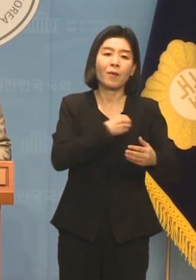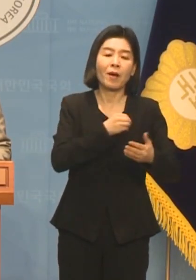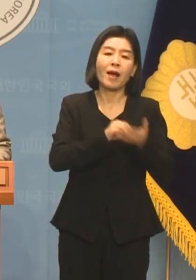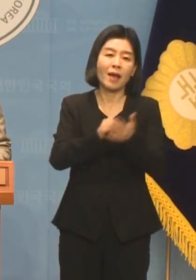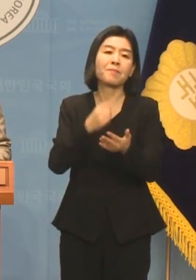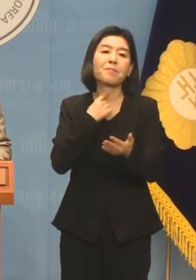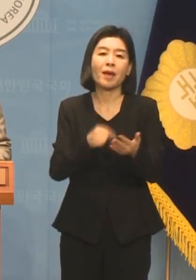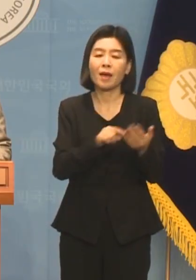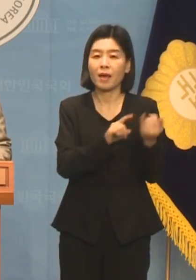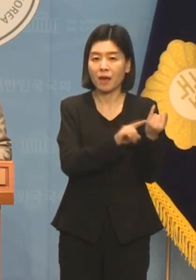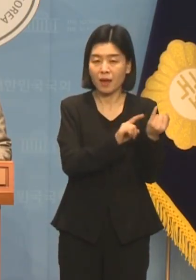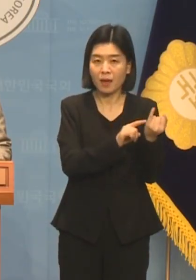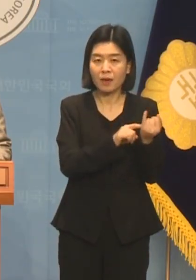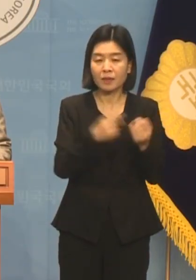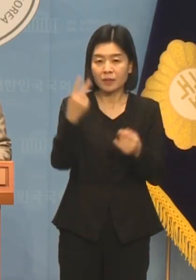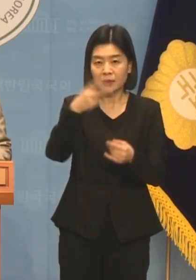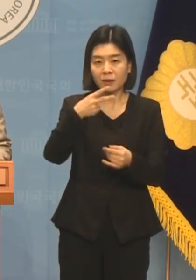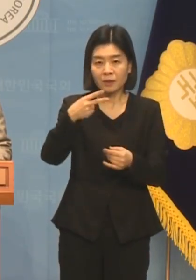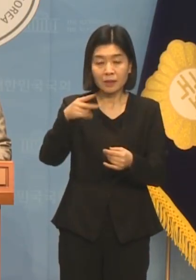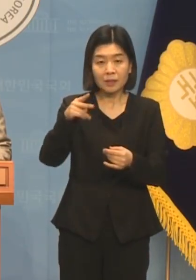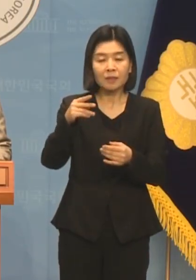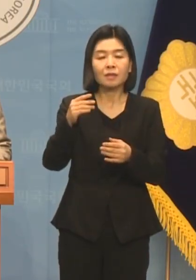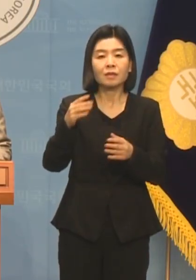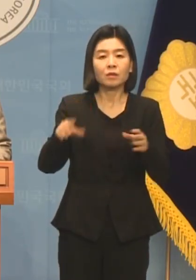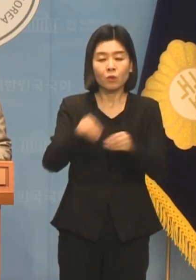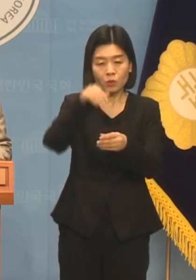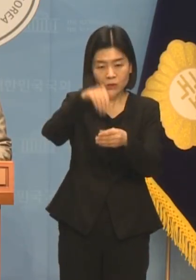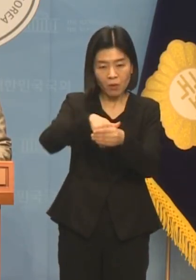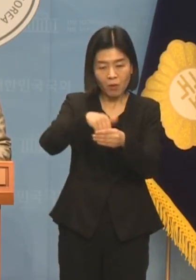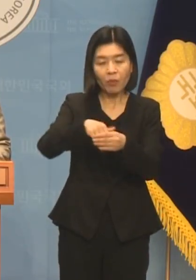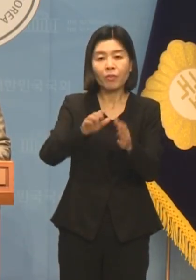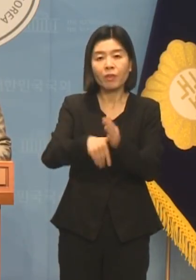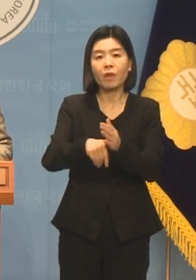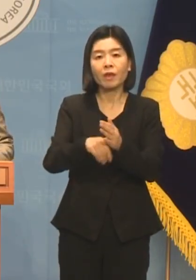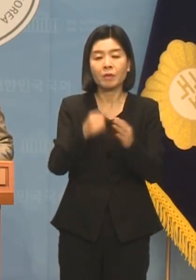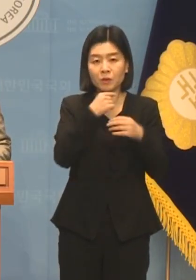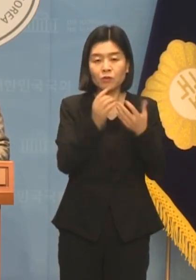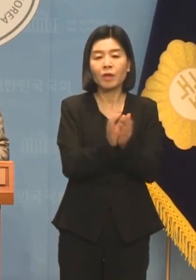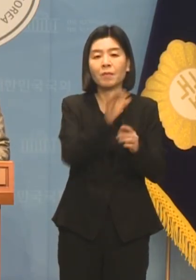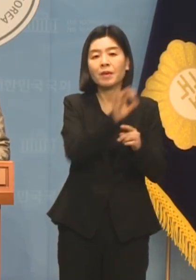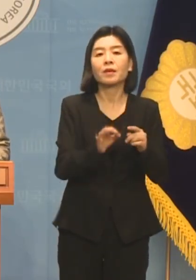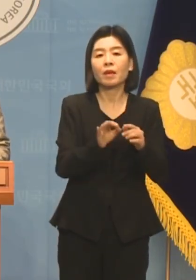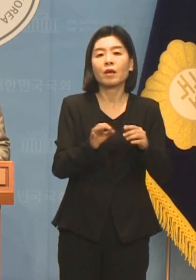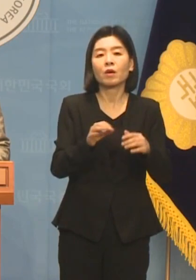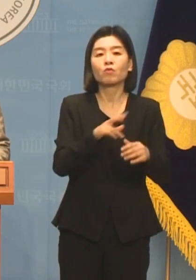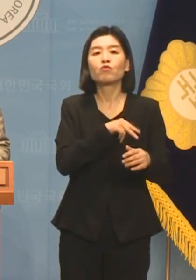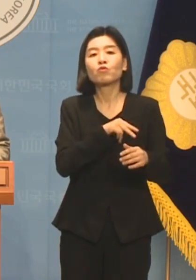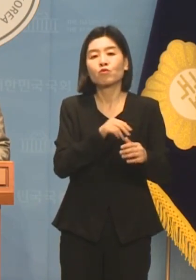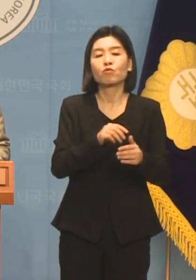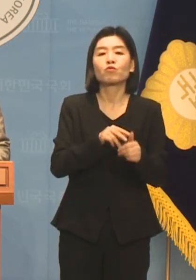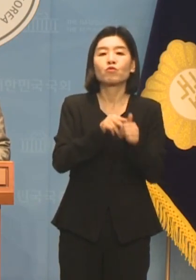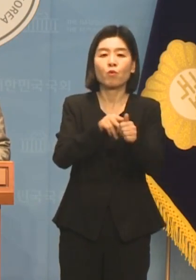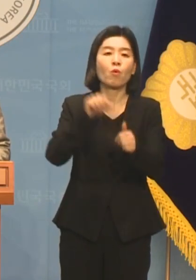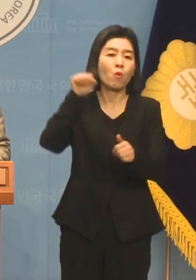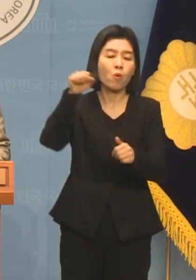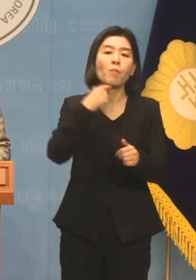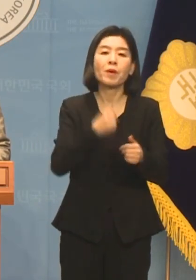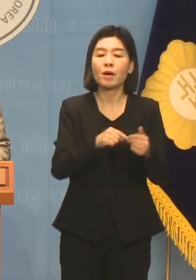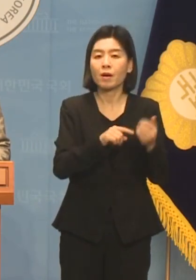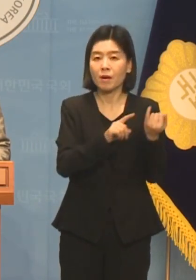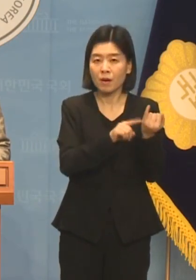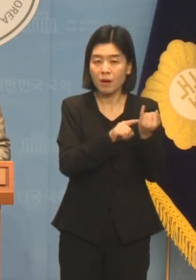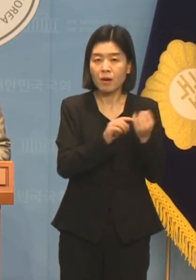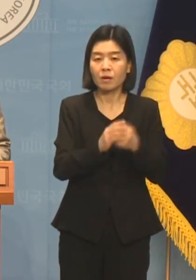22대 총선에서 민주당 비례위성정당 후보에도 올랐던 인물입니다. 전연홍